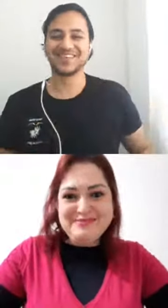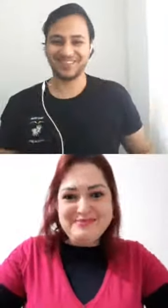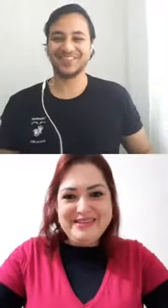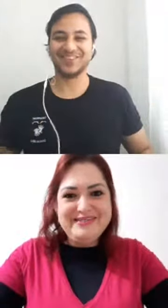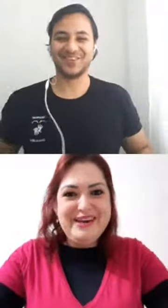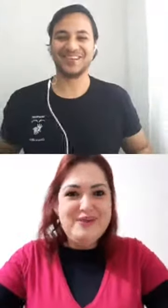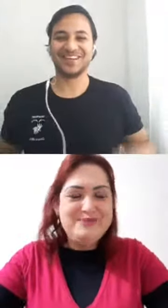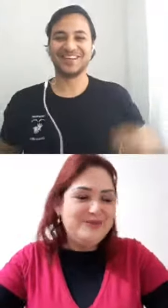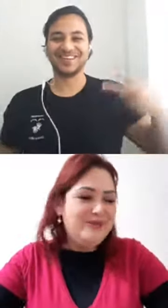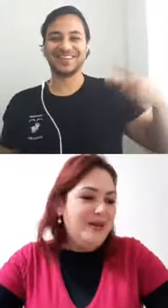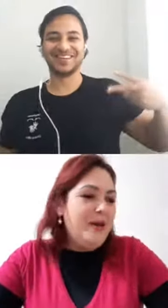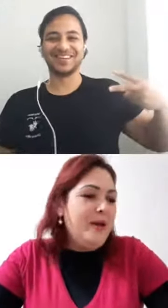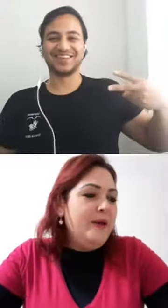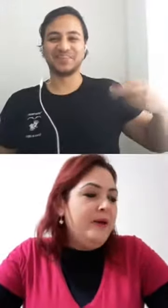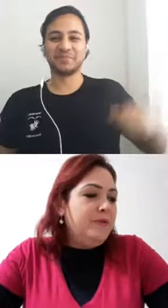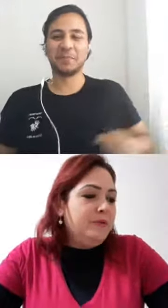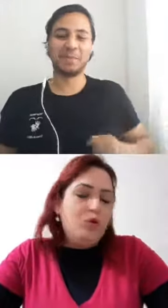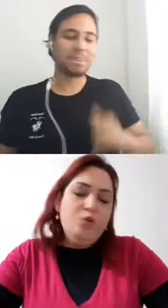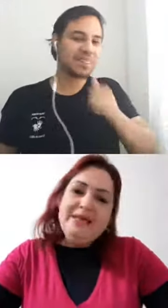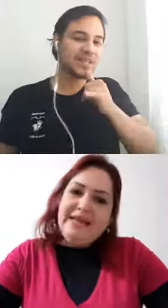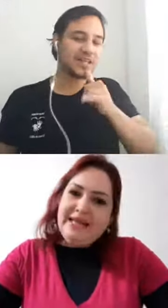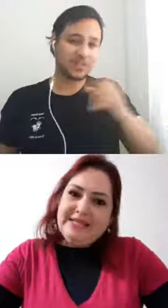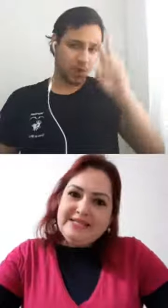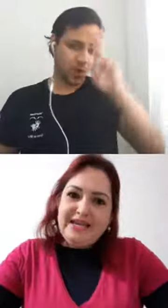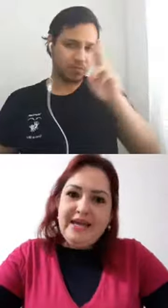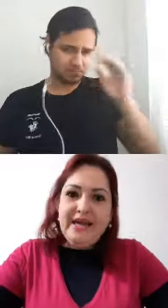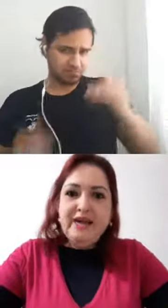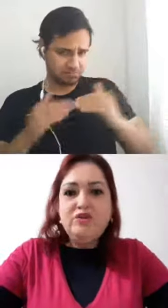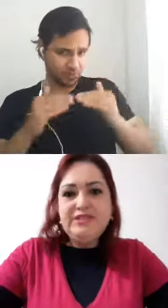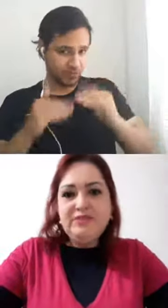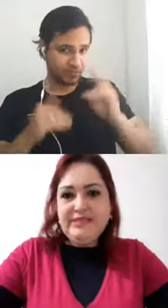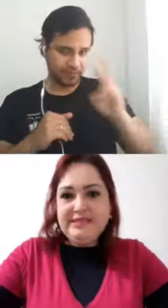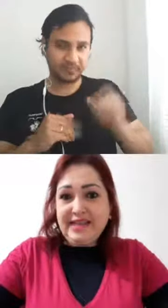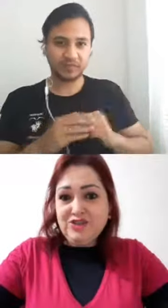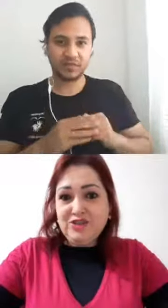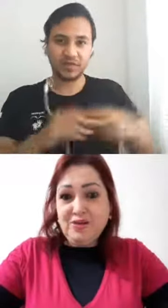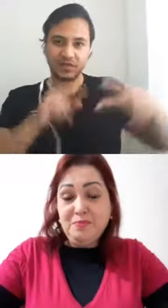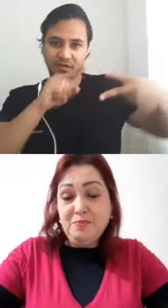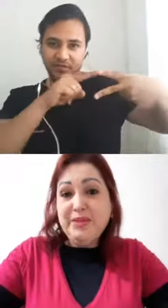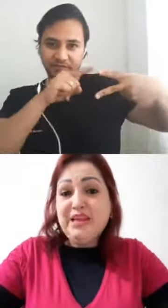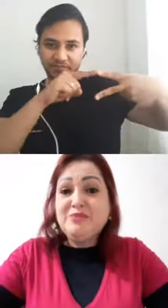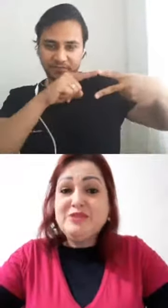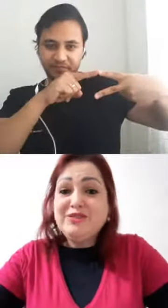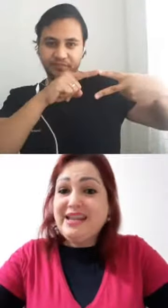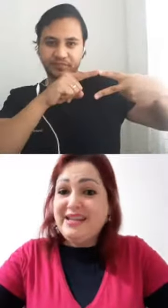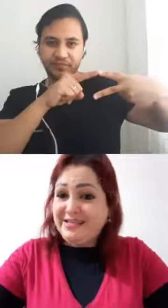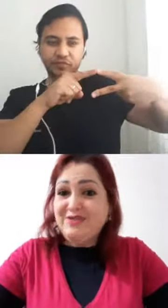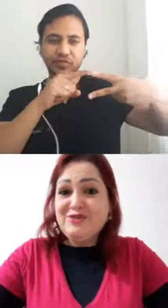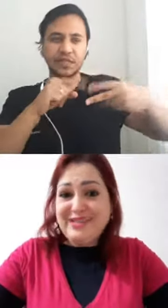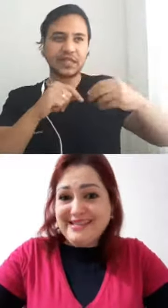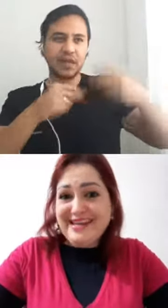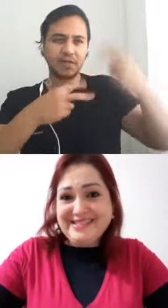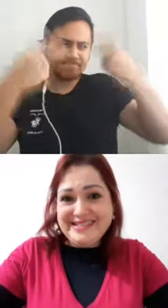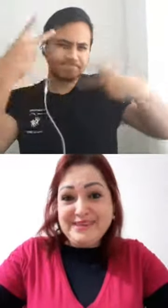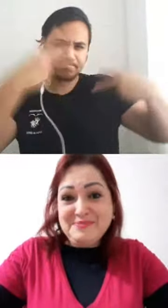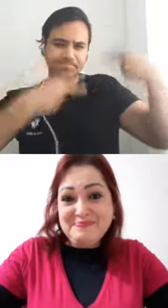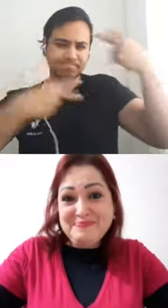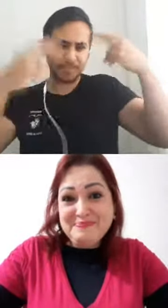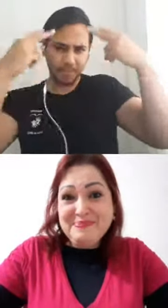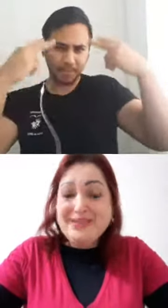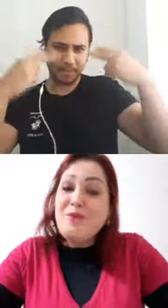concorda comigo, né, Vamos Robson? lá. Uma delas é a condição estética, porque as pessoas querem ser visualizadas,